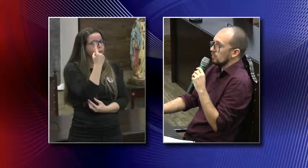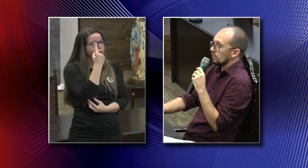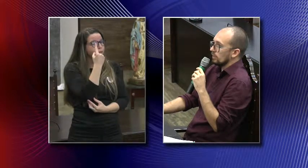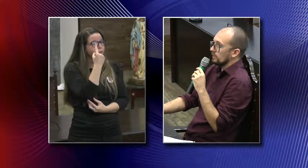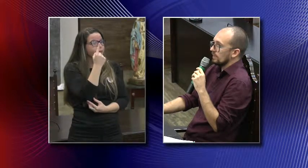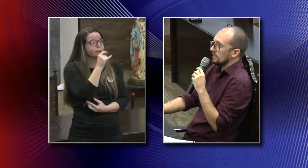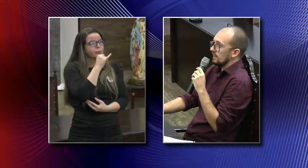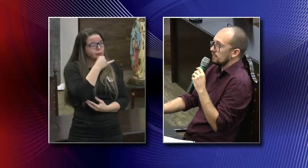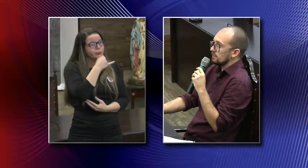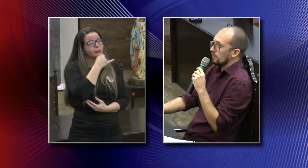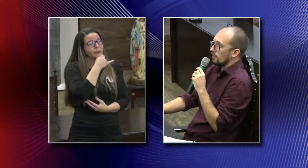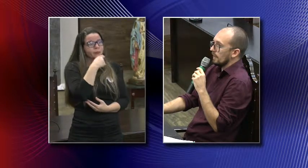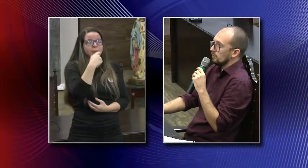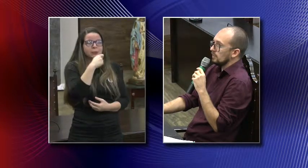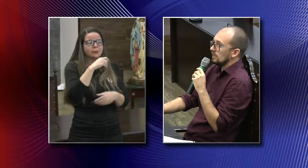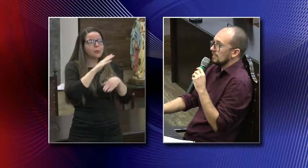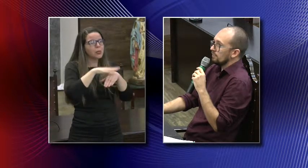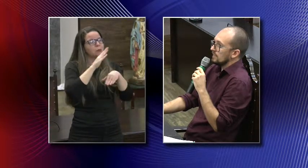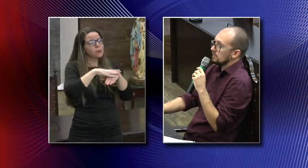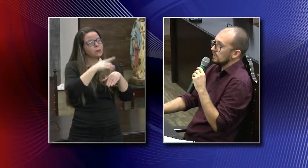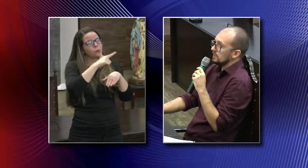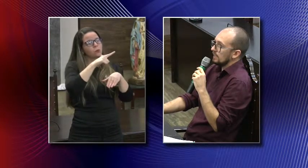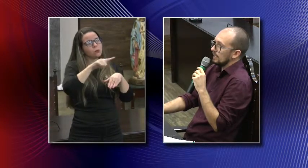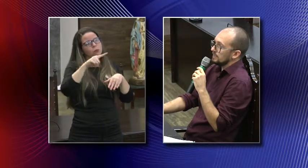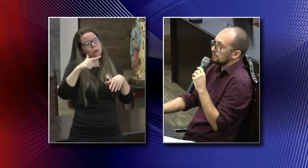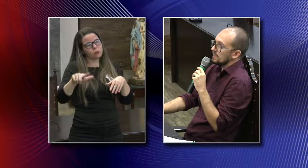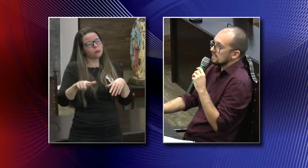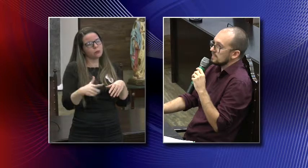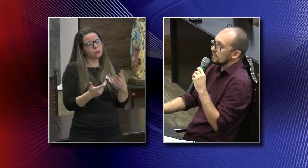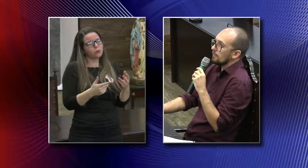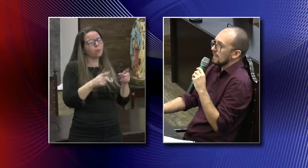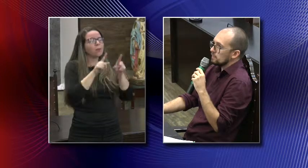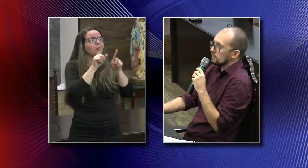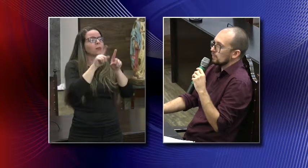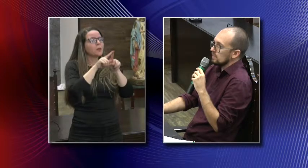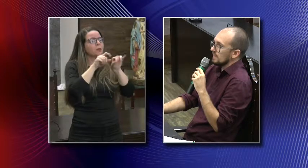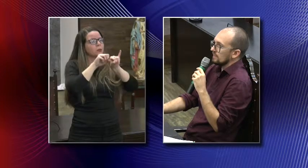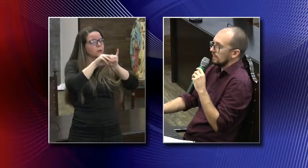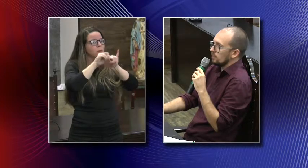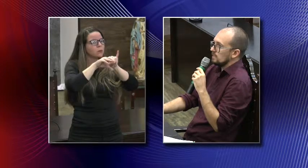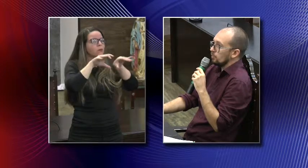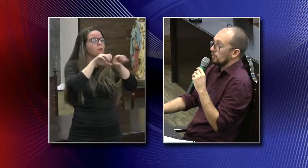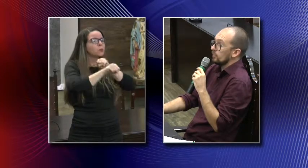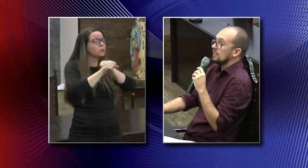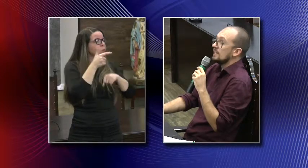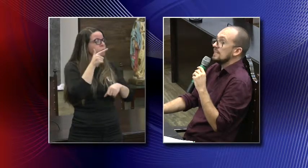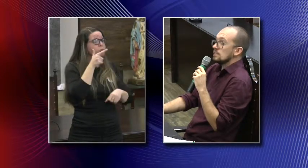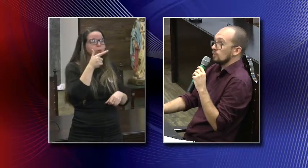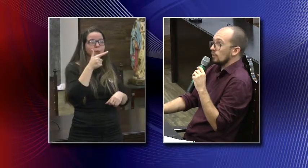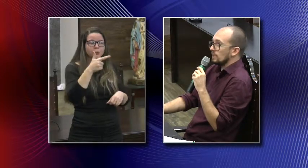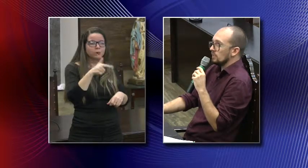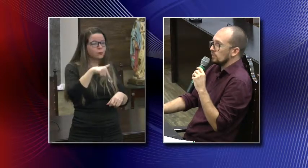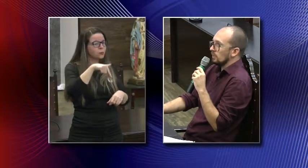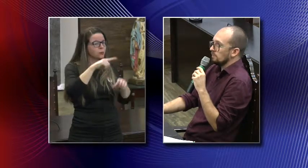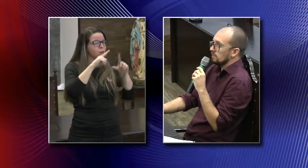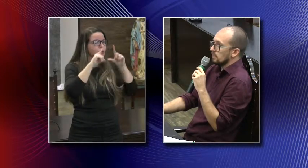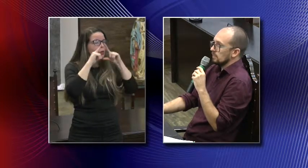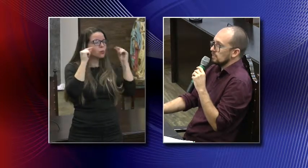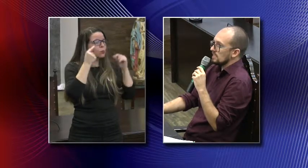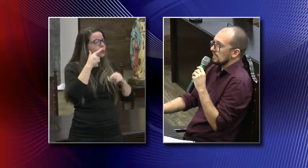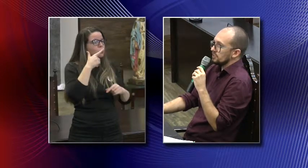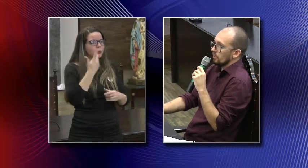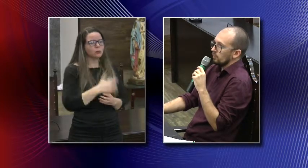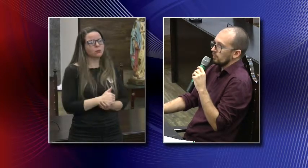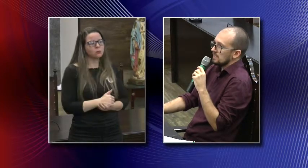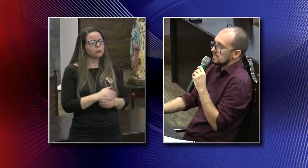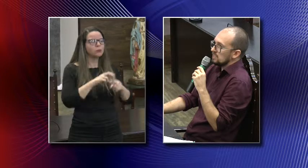de Jaú, enquanto guia intérprete formado. Infelizmente, a gente precisa ter mais pessoas que atendam esse público. Instrutor mediador, não